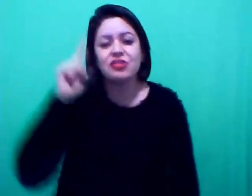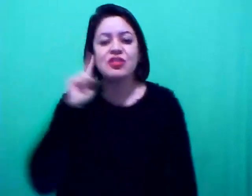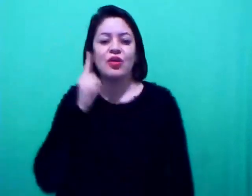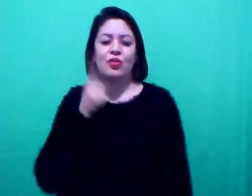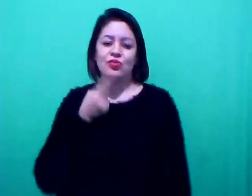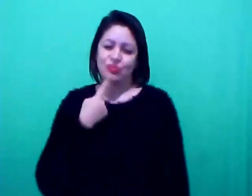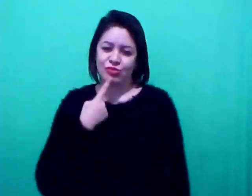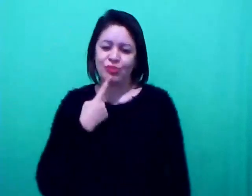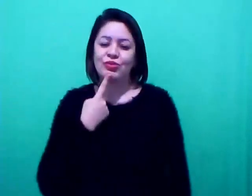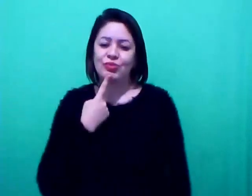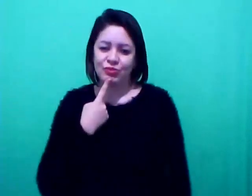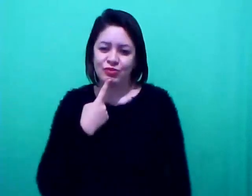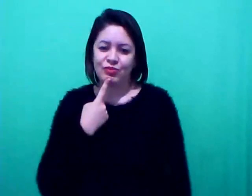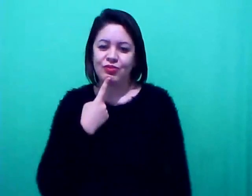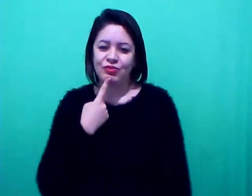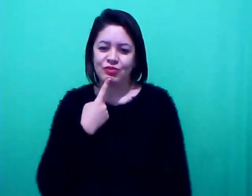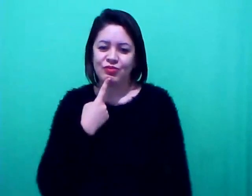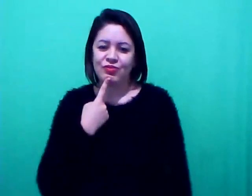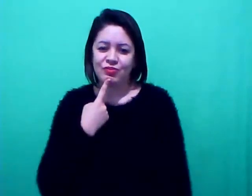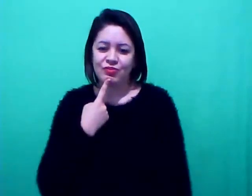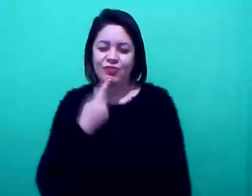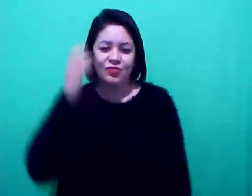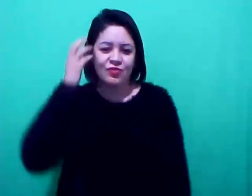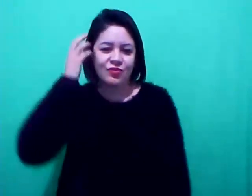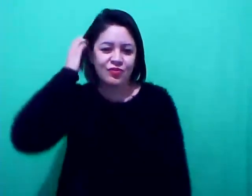Tem uma construção dia a dia que tem um contato com o surdo.